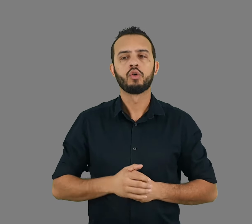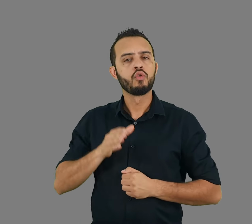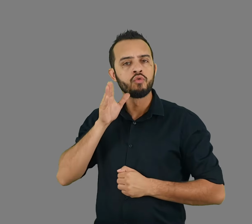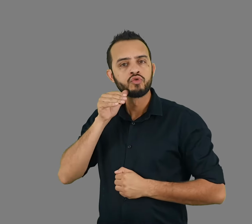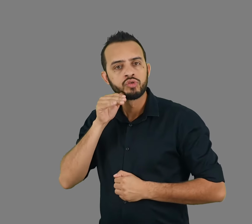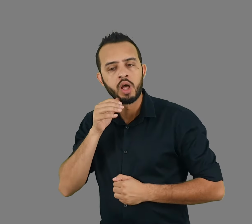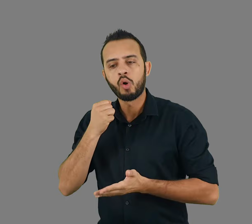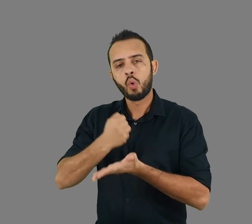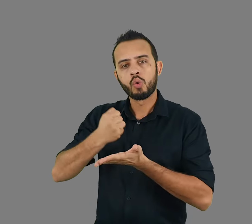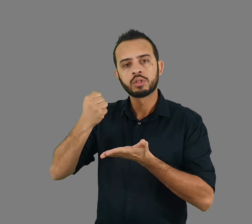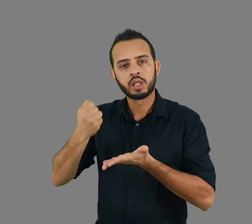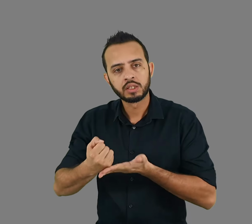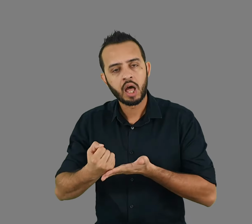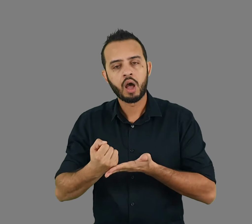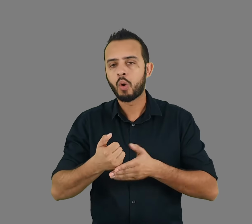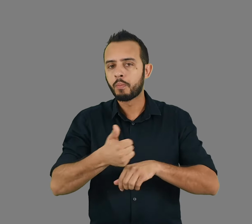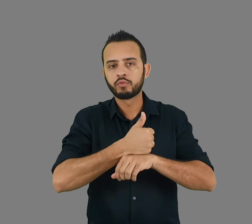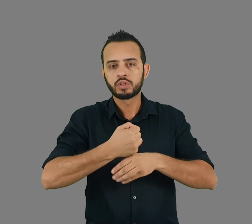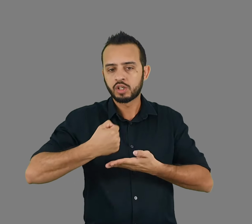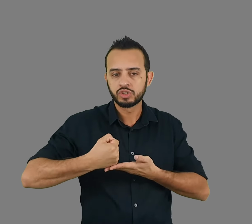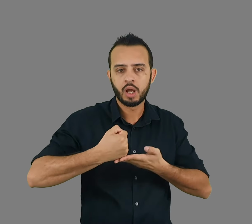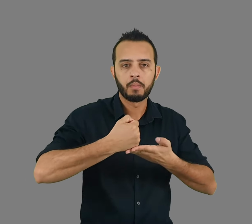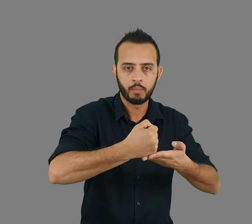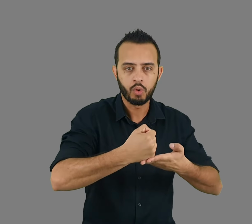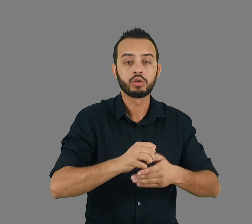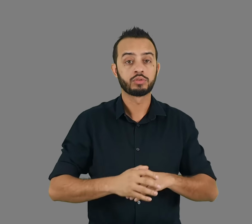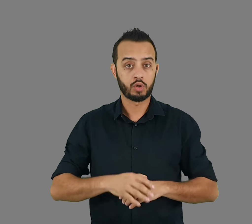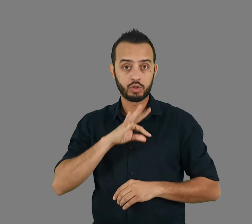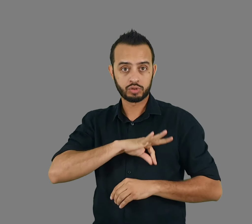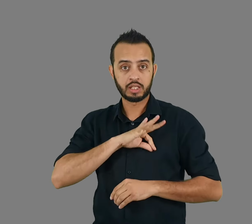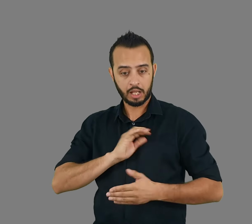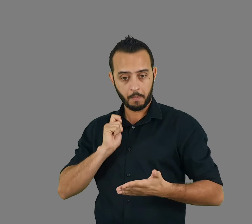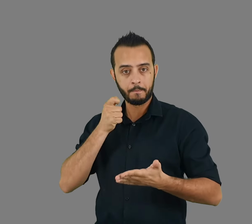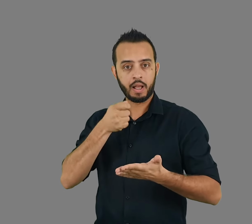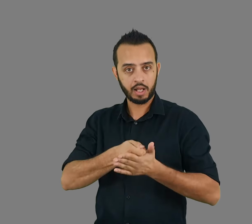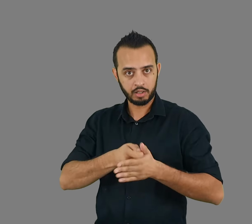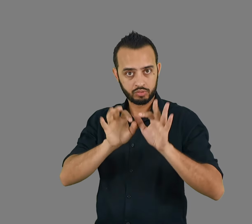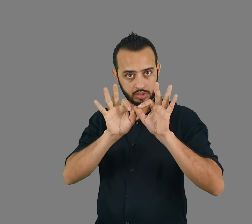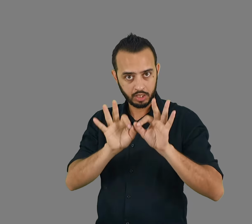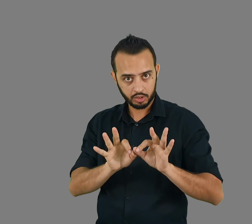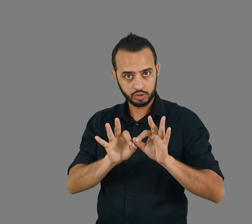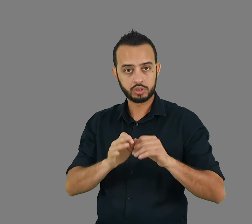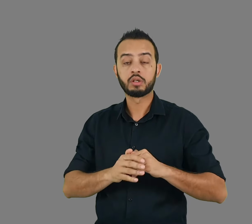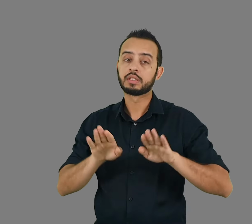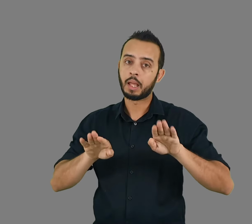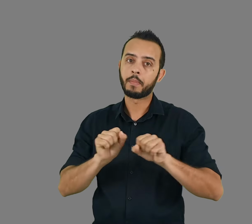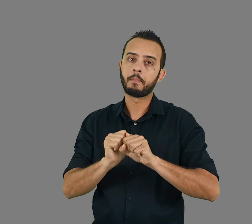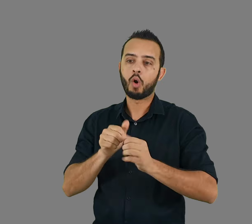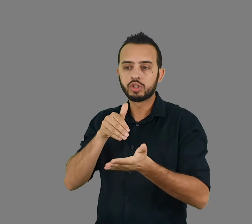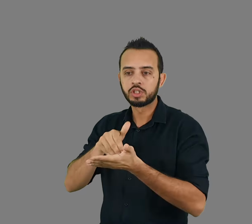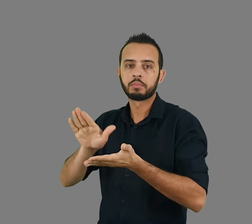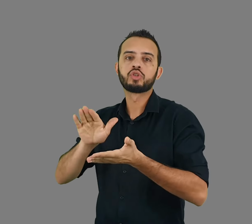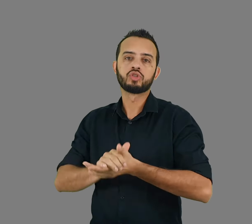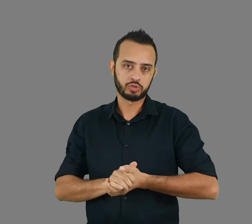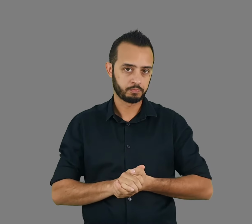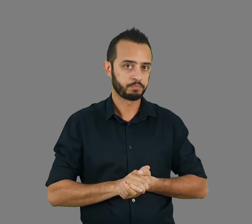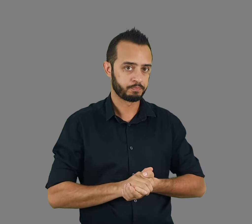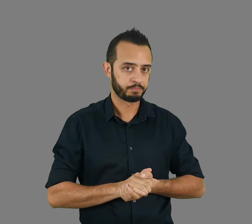ou auxiliares especializados, fixando seus vencimentos, podendo licenciá-los, suspendê-los ou demiti-los.